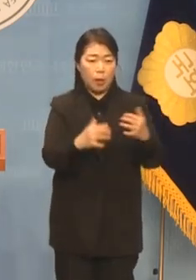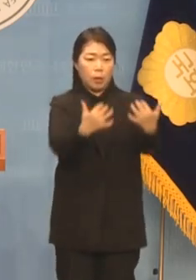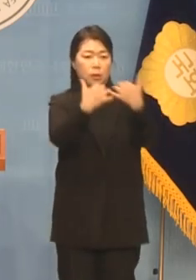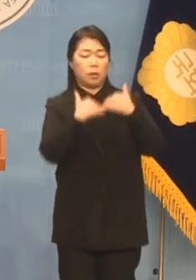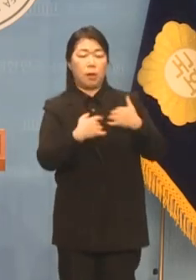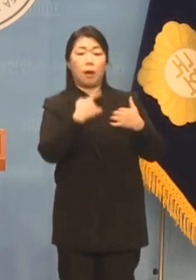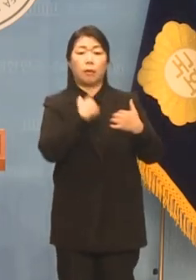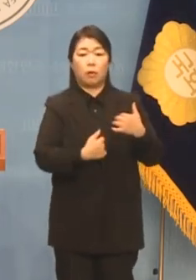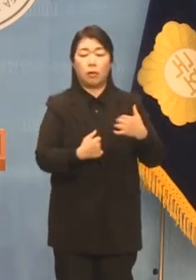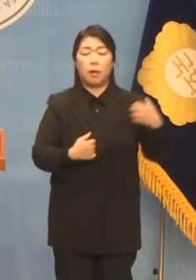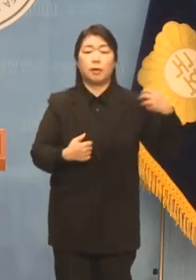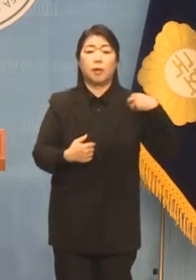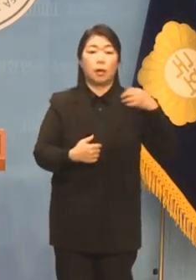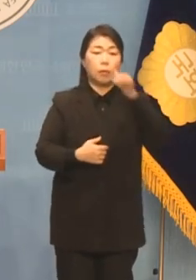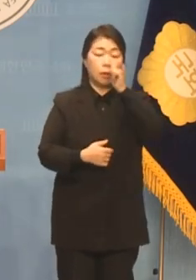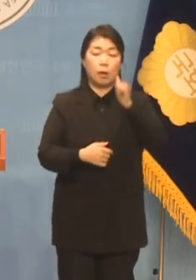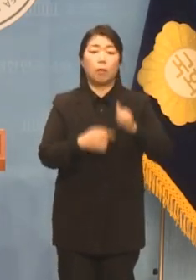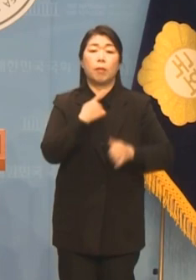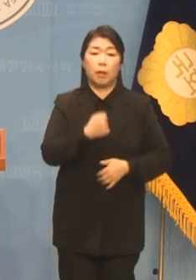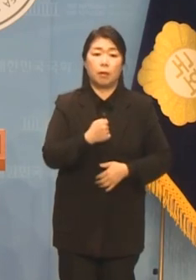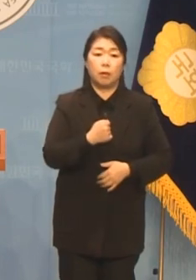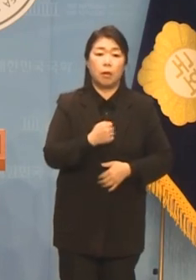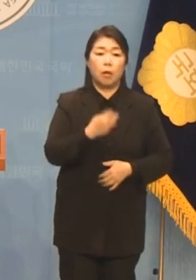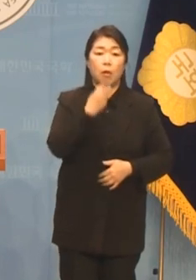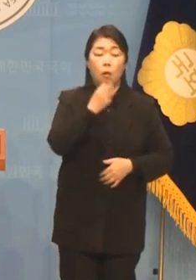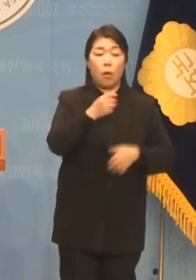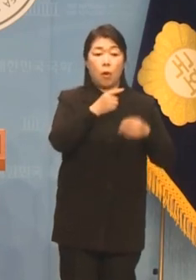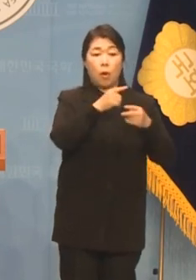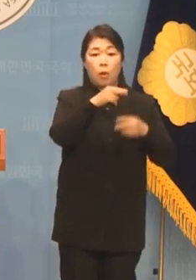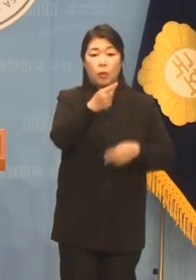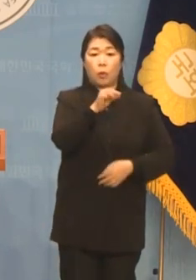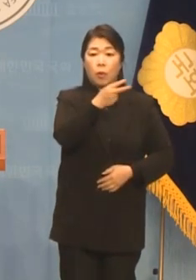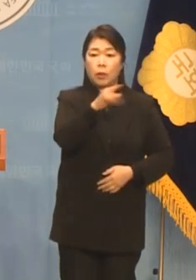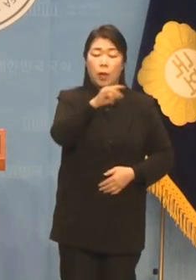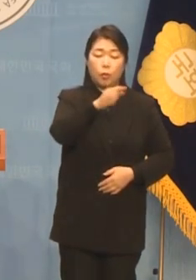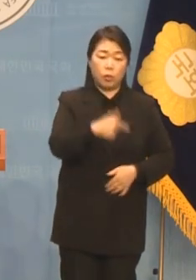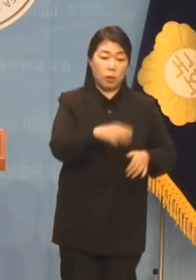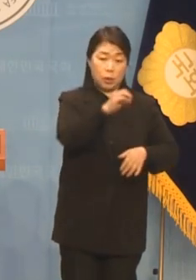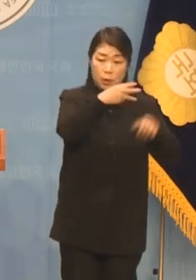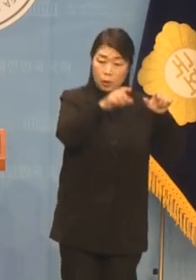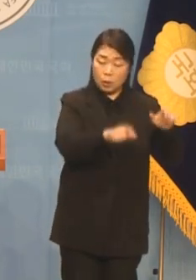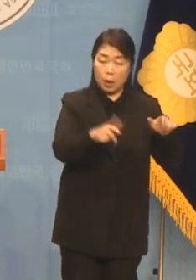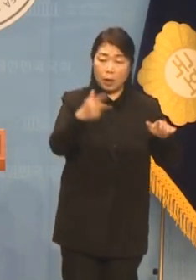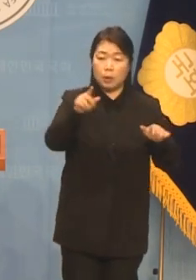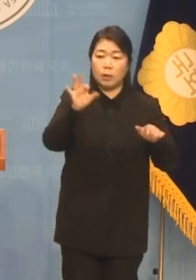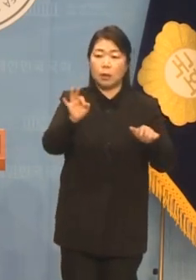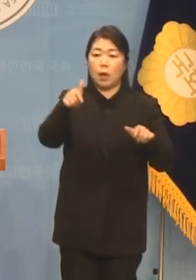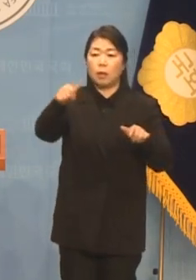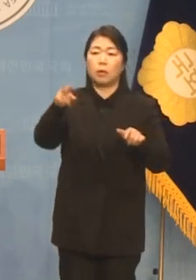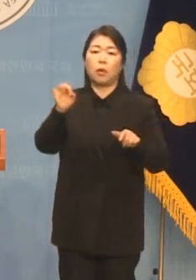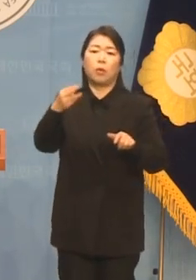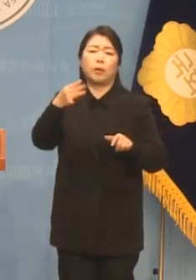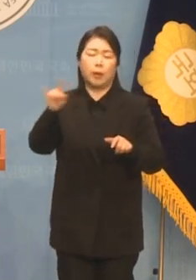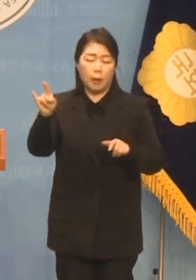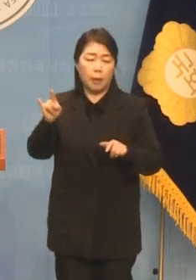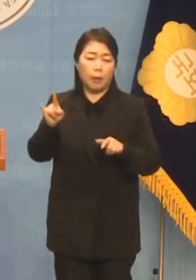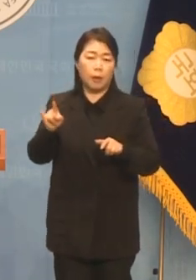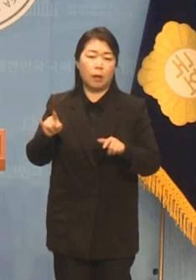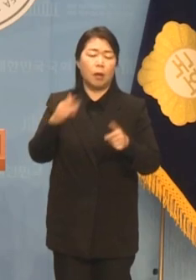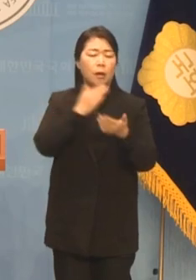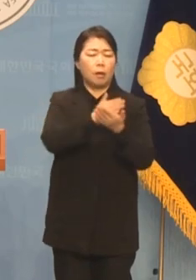한 서울동대문구을 장경태 후보 1번을 아무런